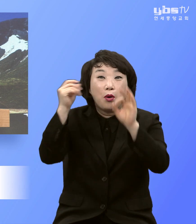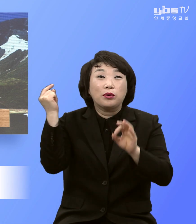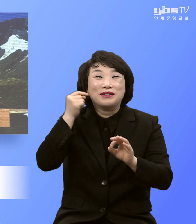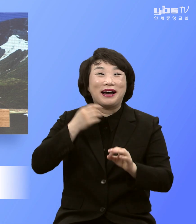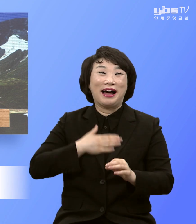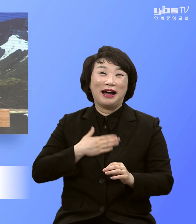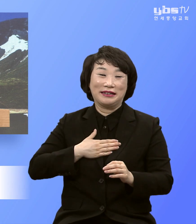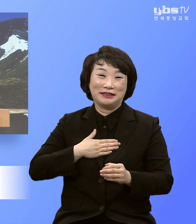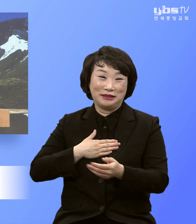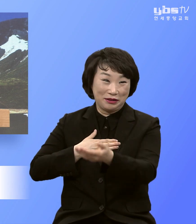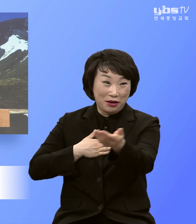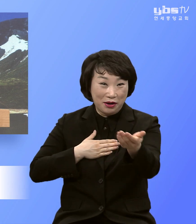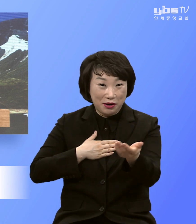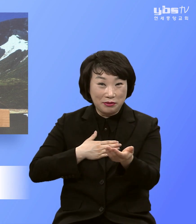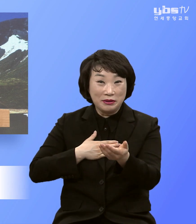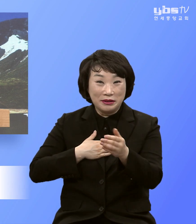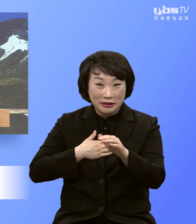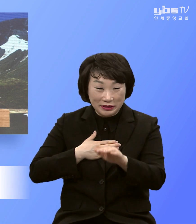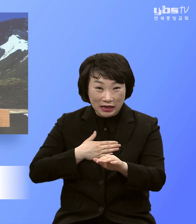아는